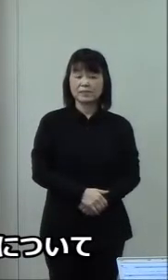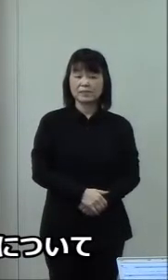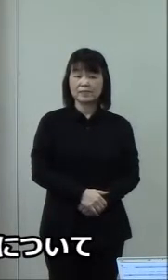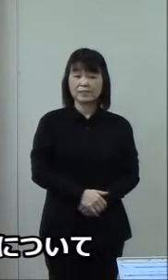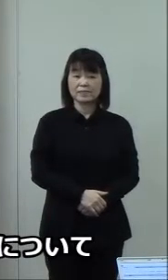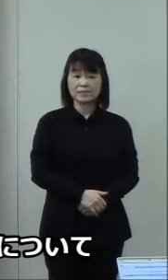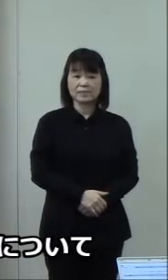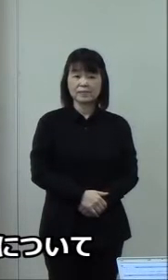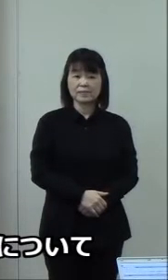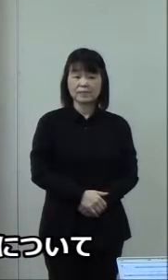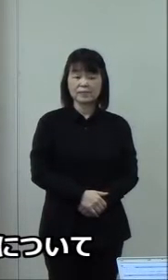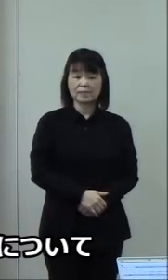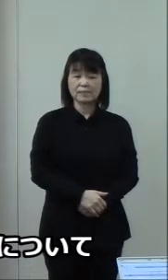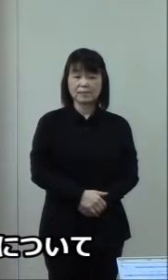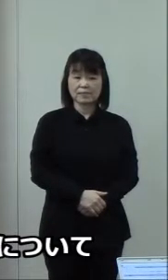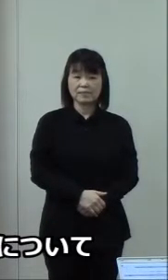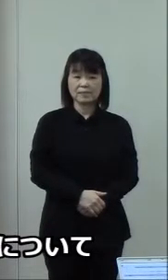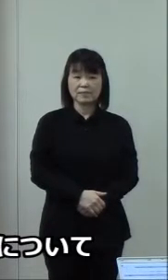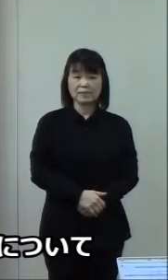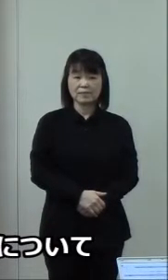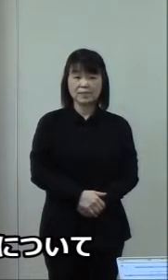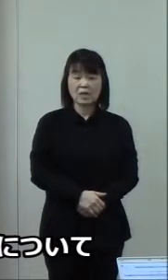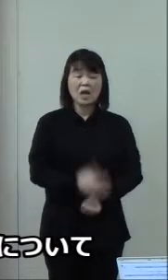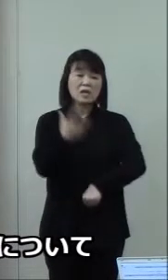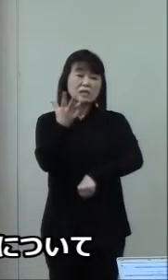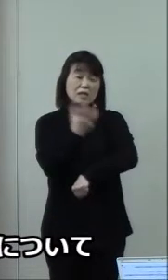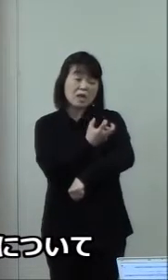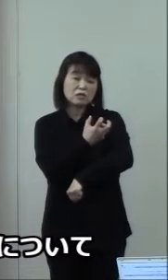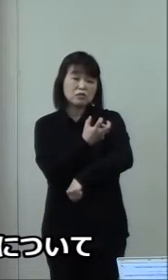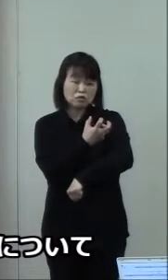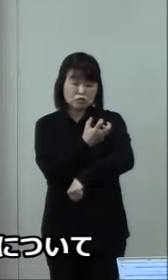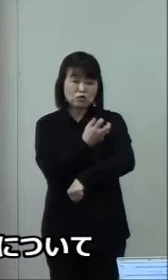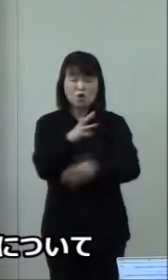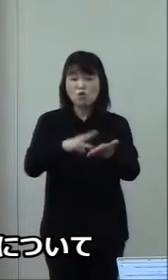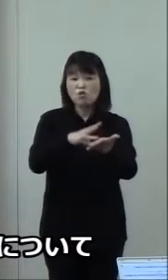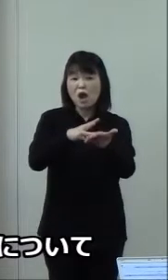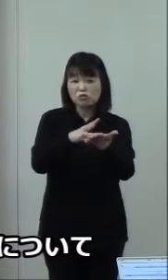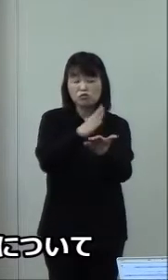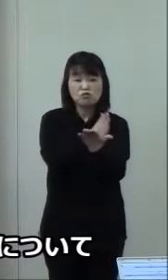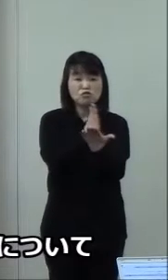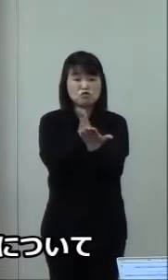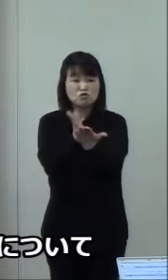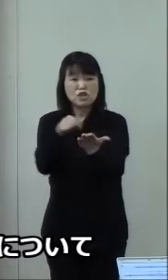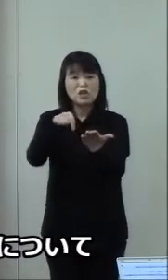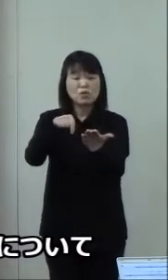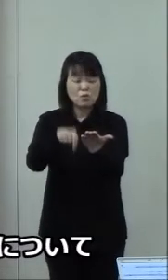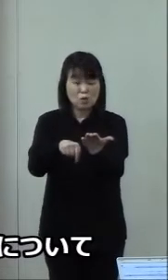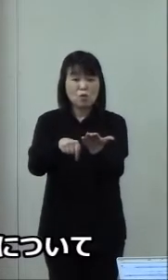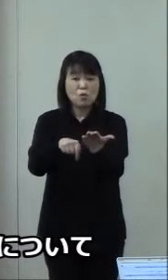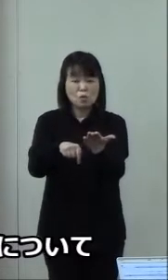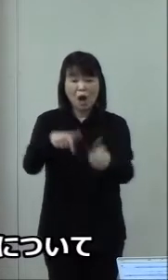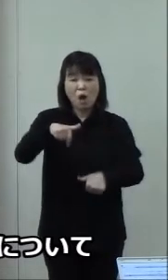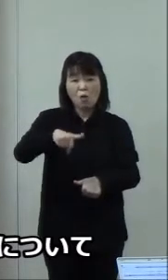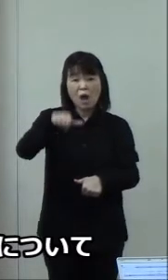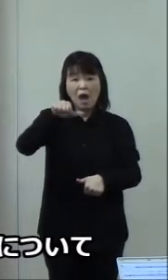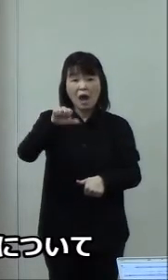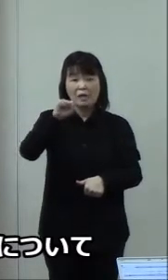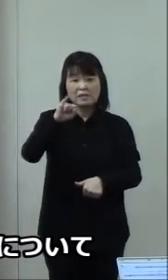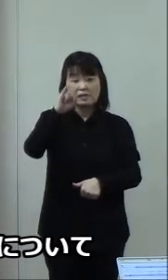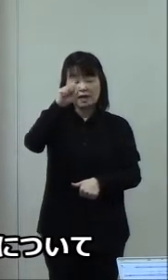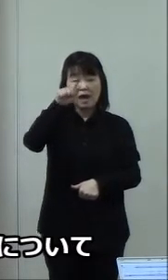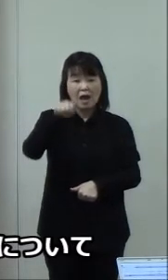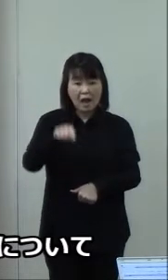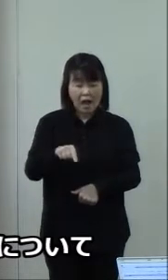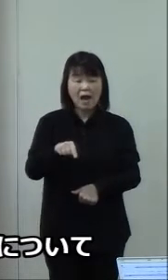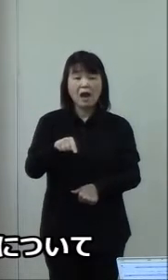またですね、この接種するワクチンについては、この12歳から17歳の方はファイザーのみが使用